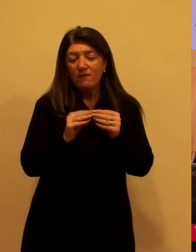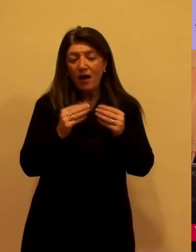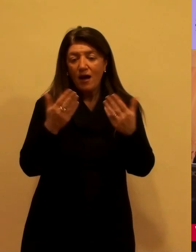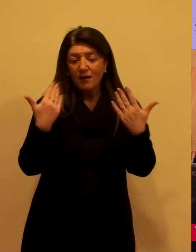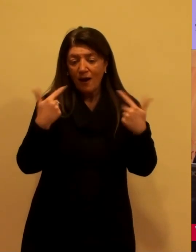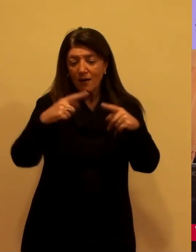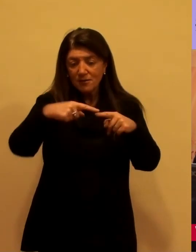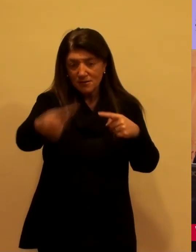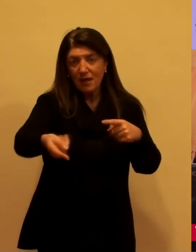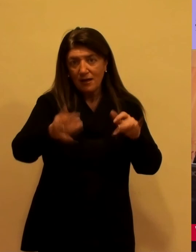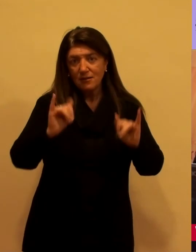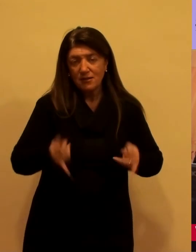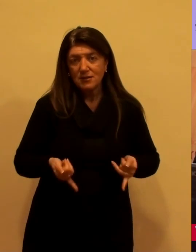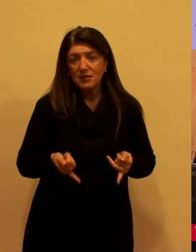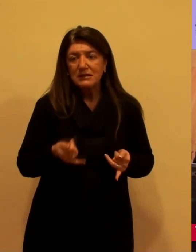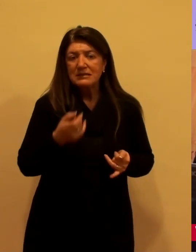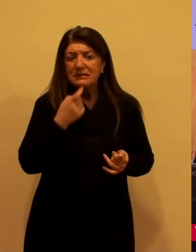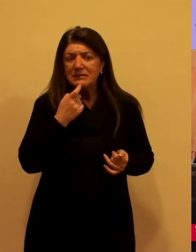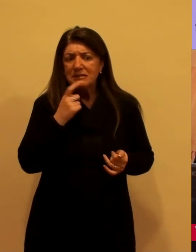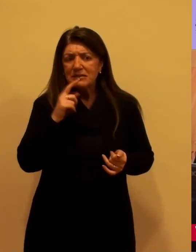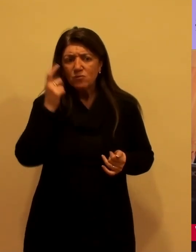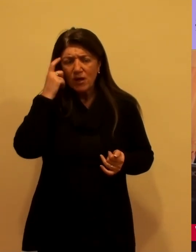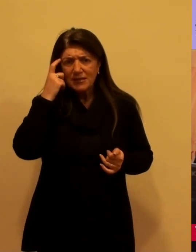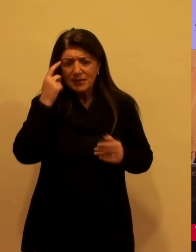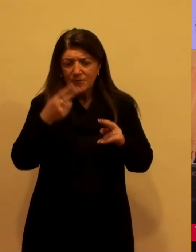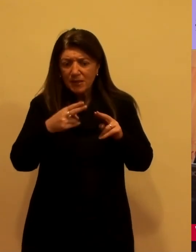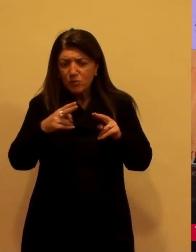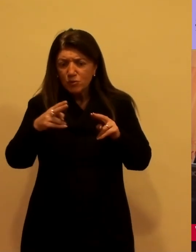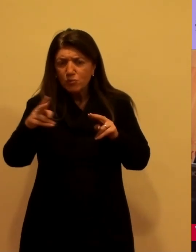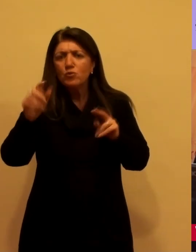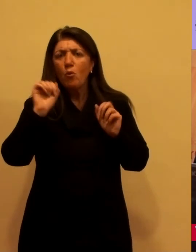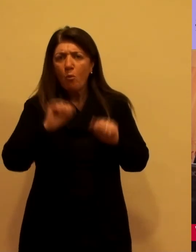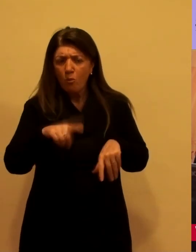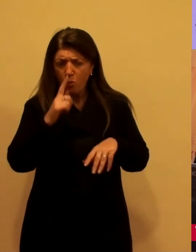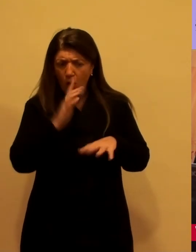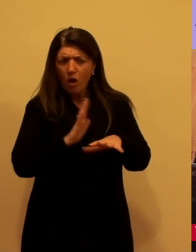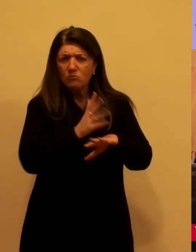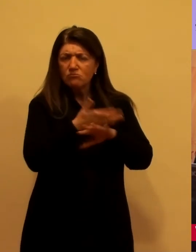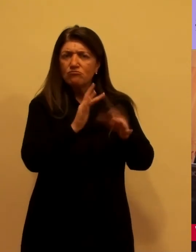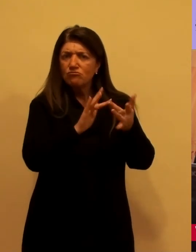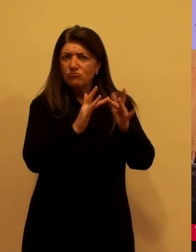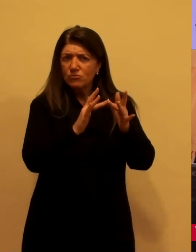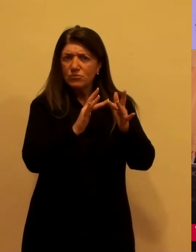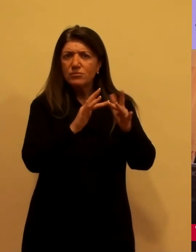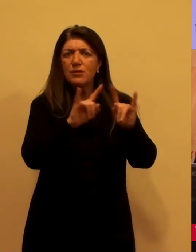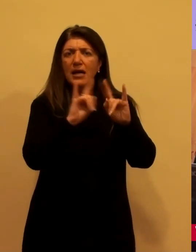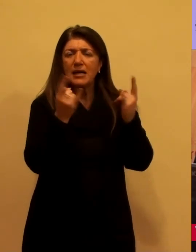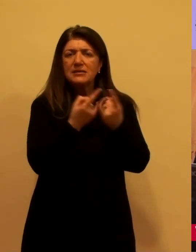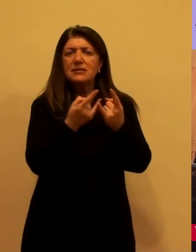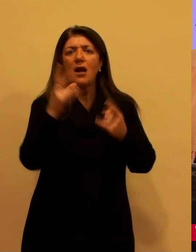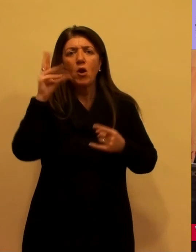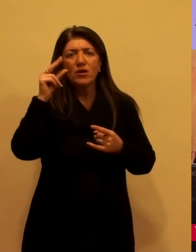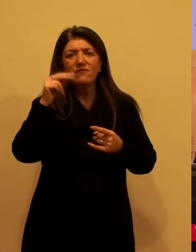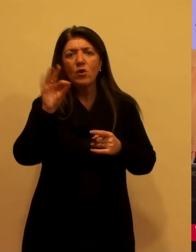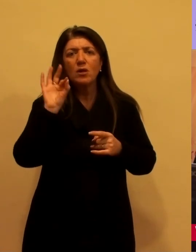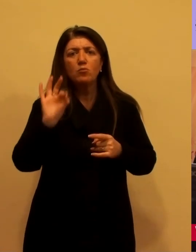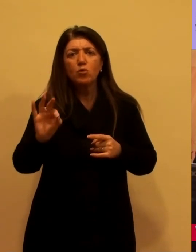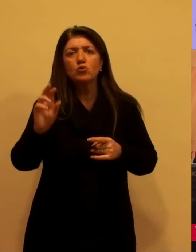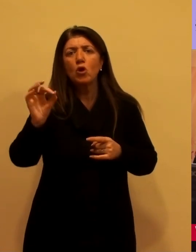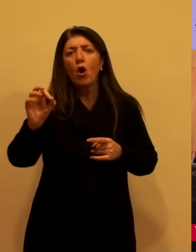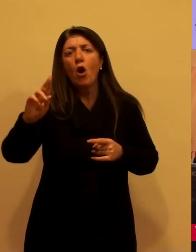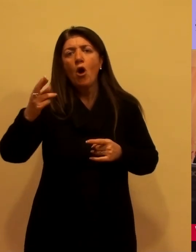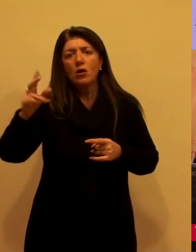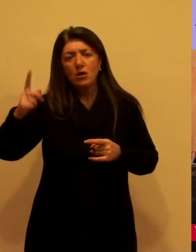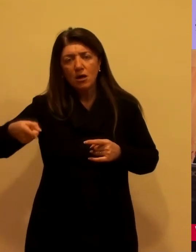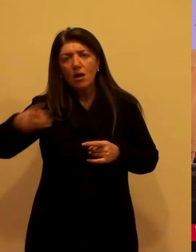volesse saperne di più si può collegare al vostro sito. Certamente il sito castellodirivoli.org, oppure l'indirizzo